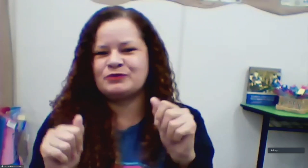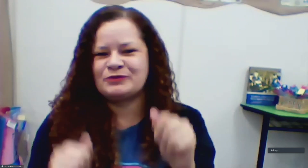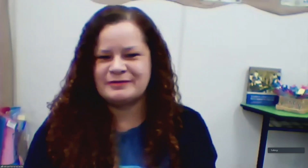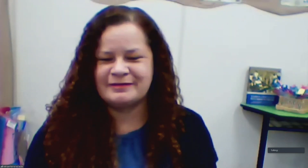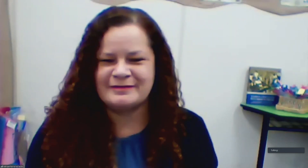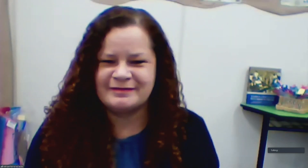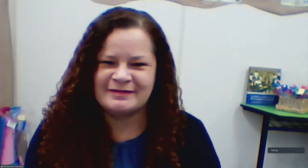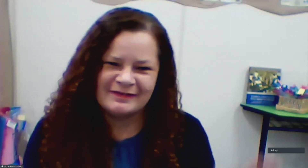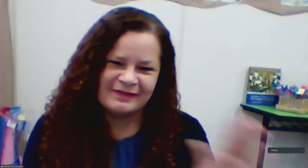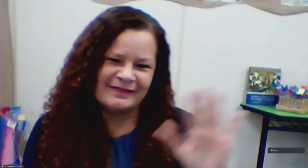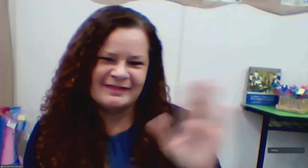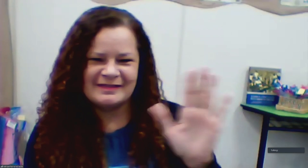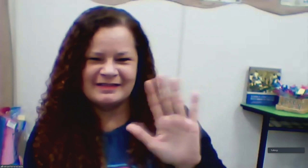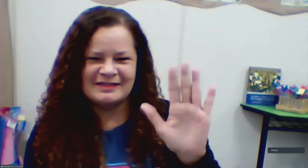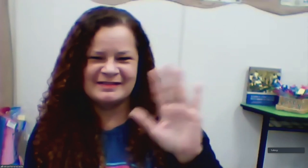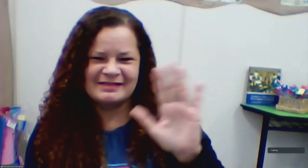amo vocês.